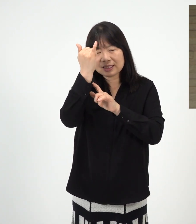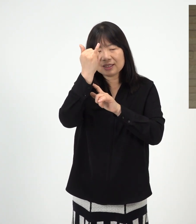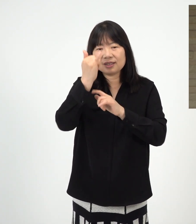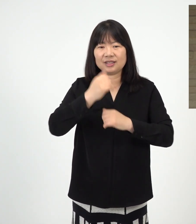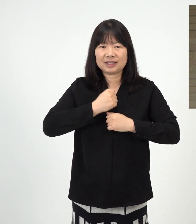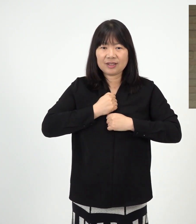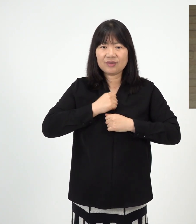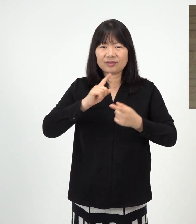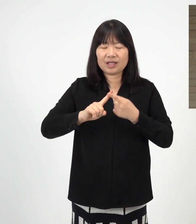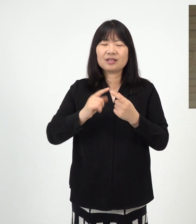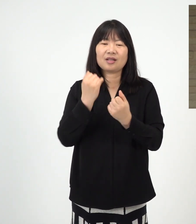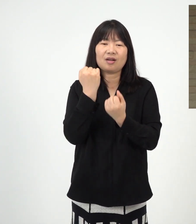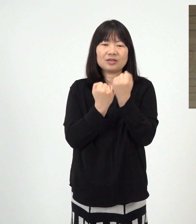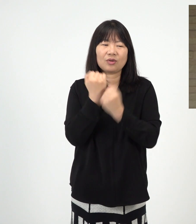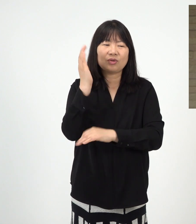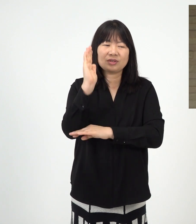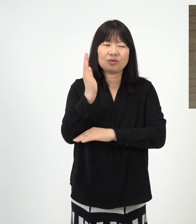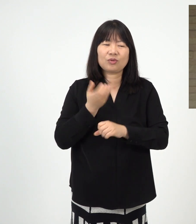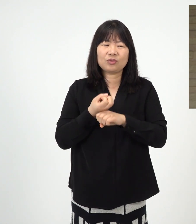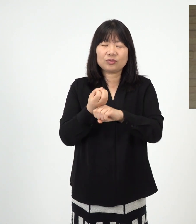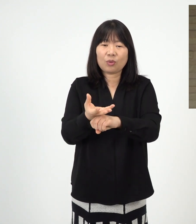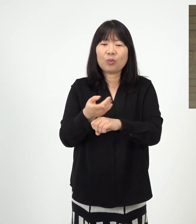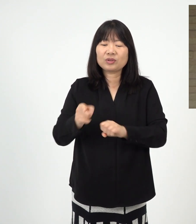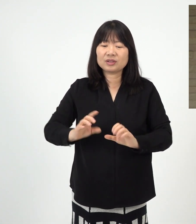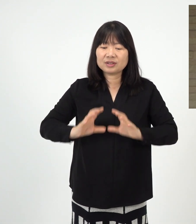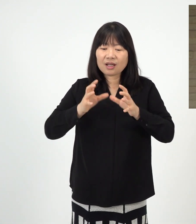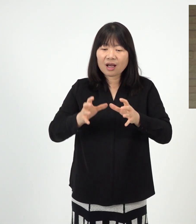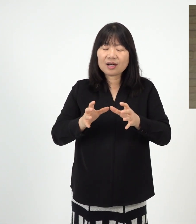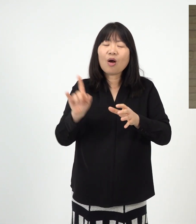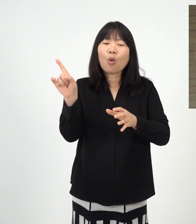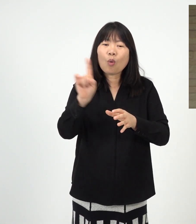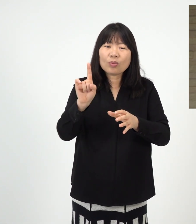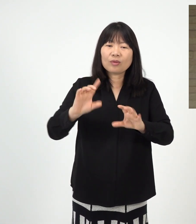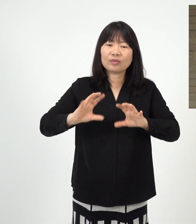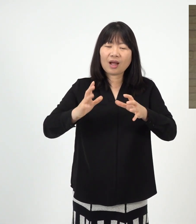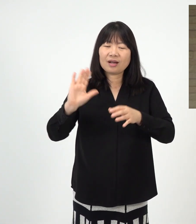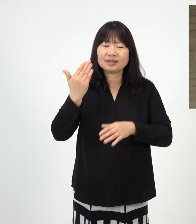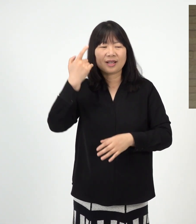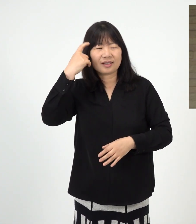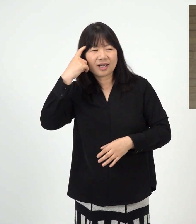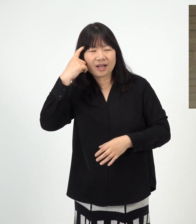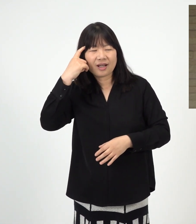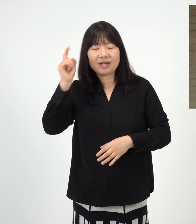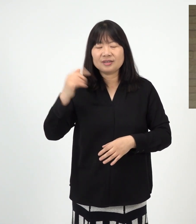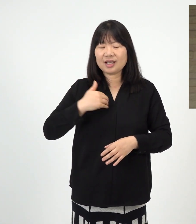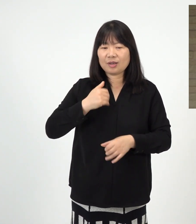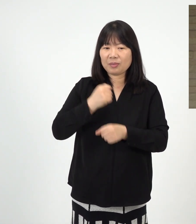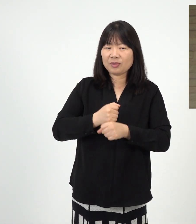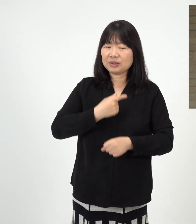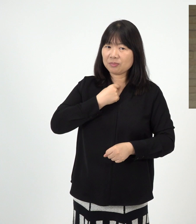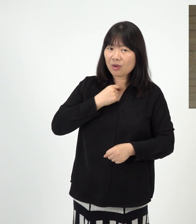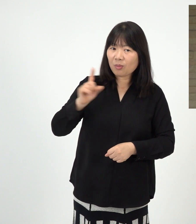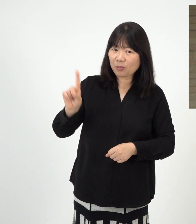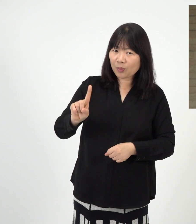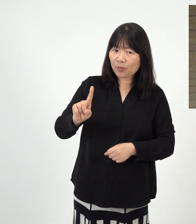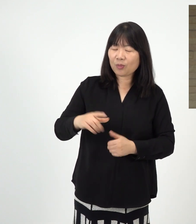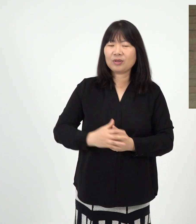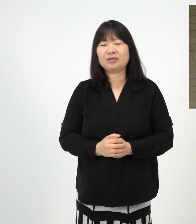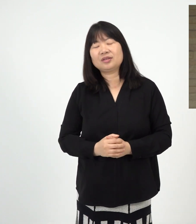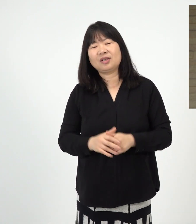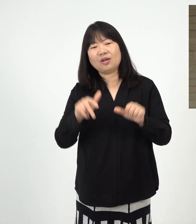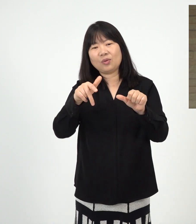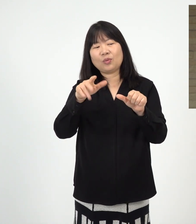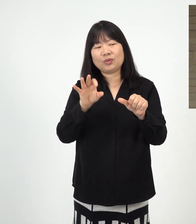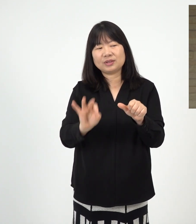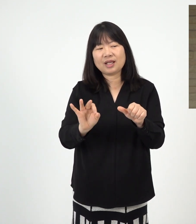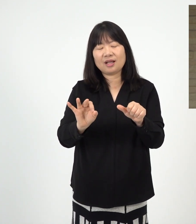강령을 설교하십니다. 그 나라는 어떤 나라가 될 것인가, 어떤 나라를 내가 만들고 싶은가를